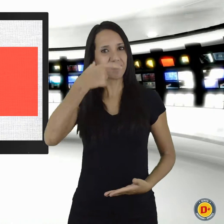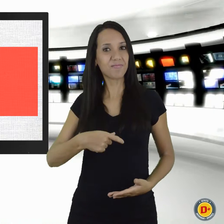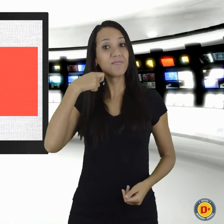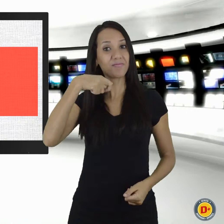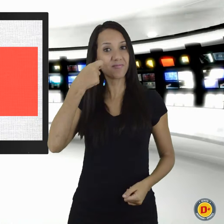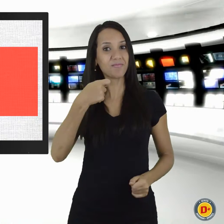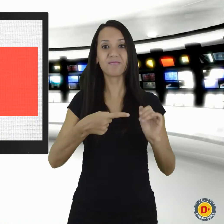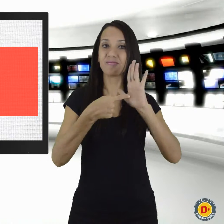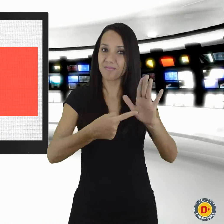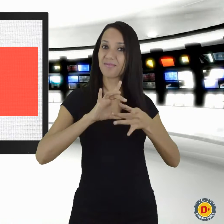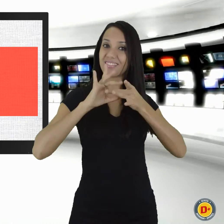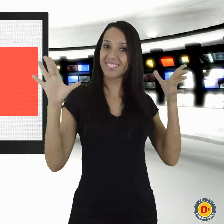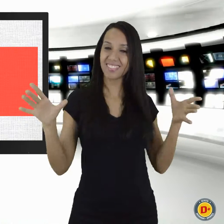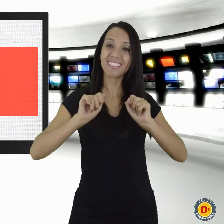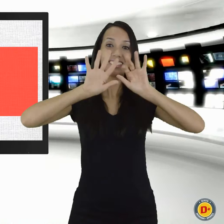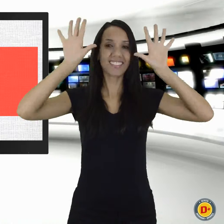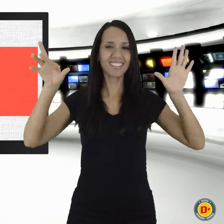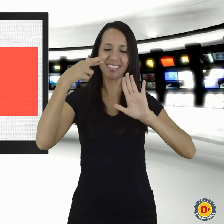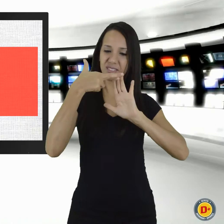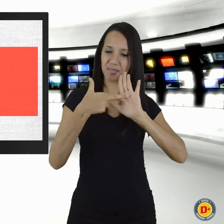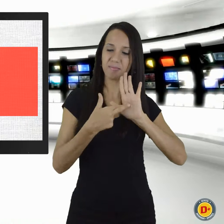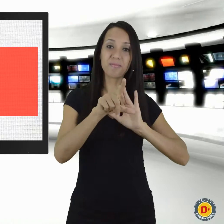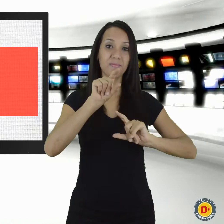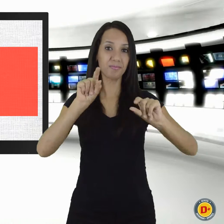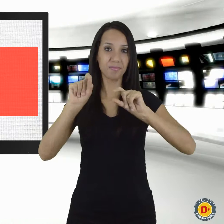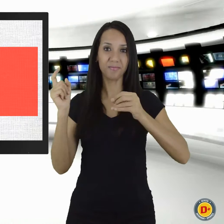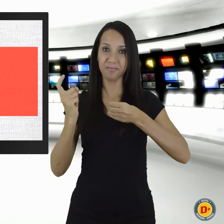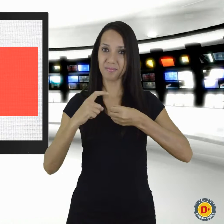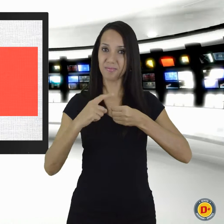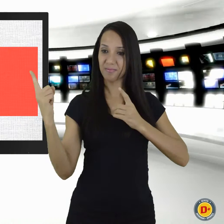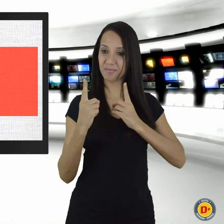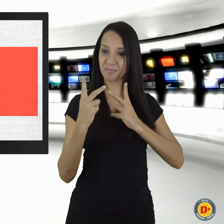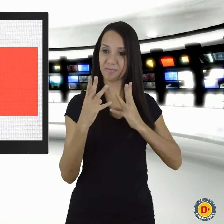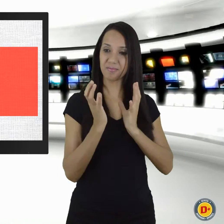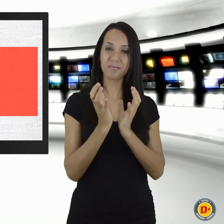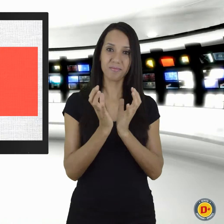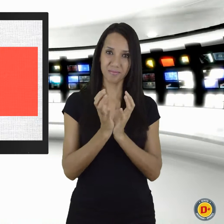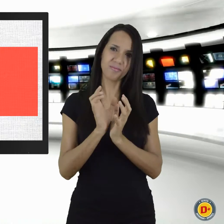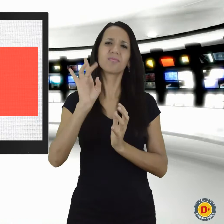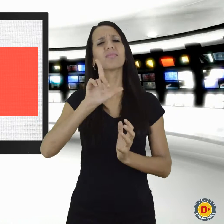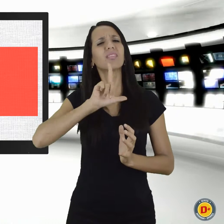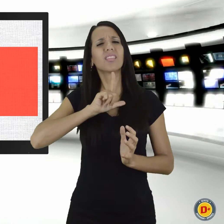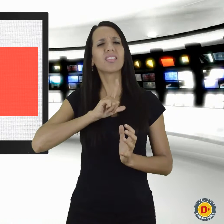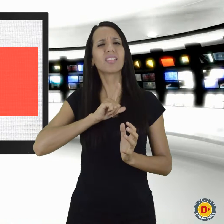claro que os critérios que o levam a escolher seus parceiros musicais não se prendem ao fato de terem ou não deficiência.